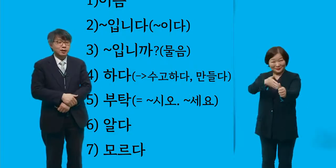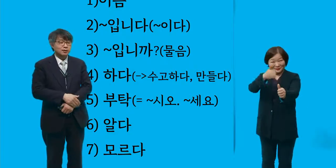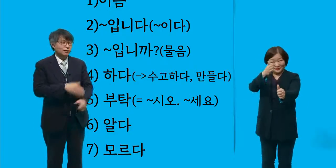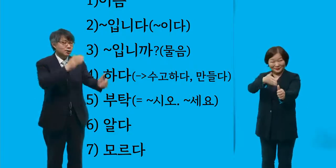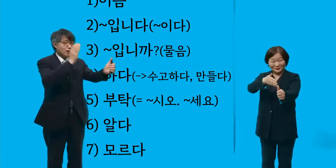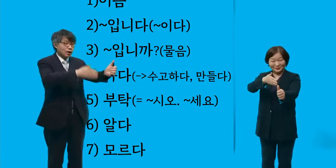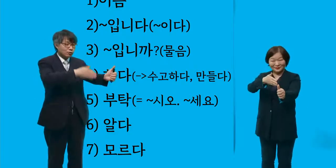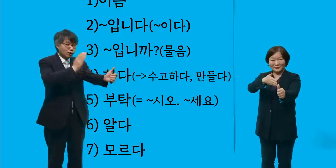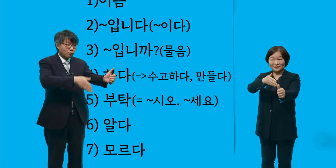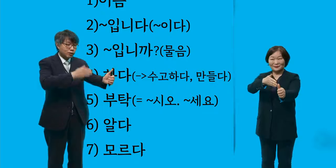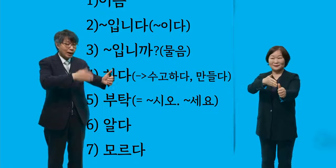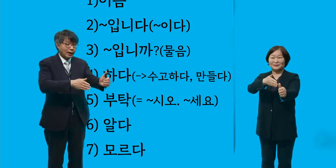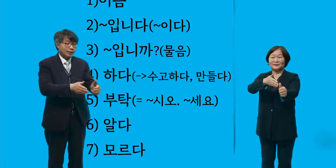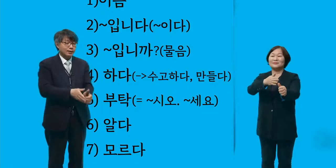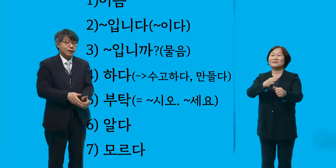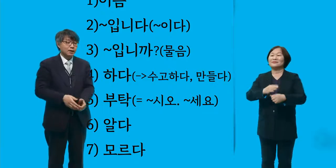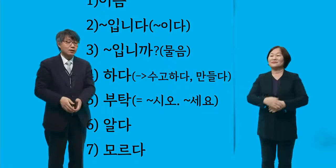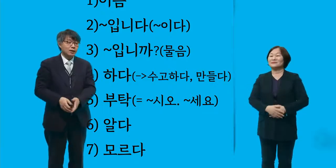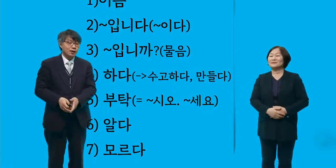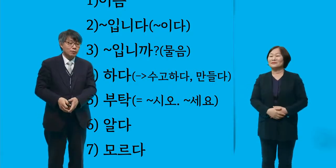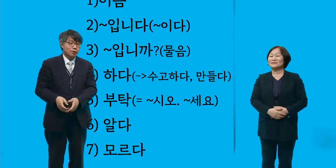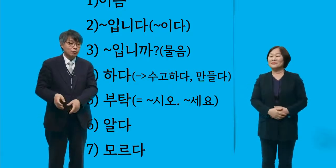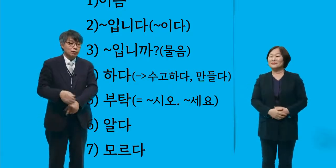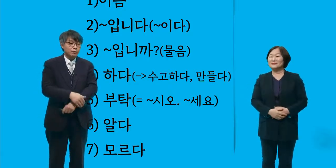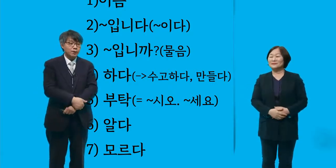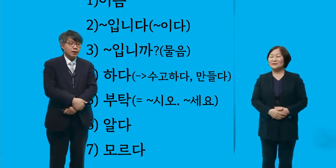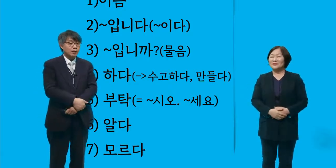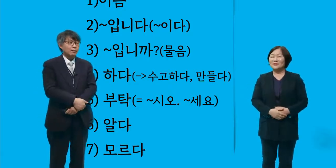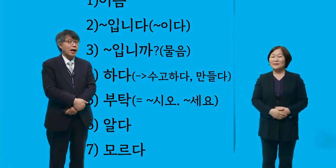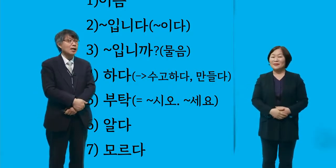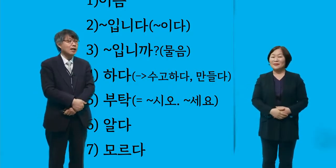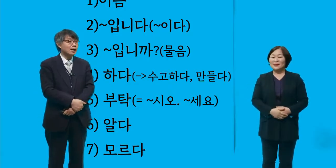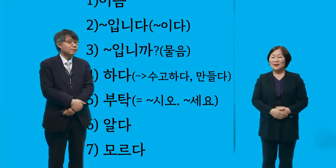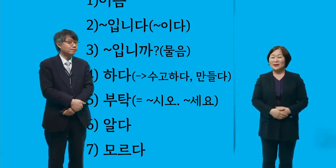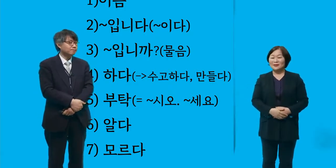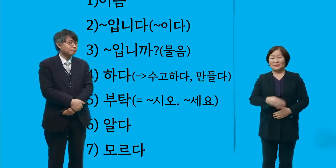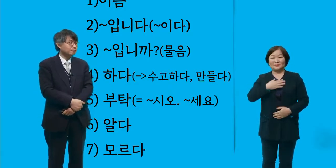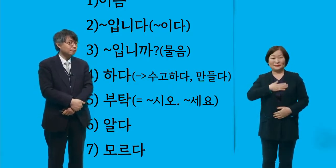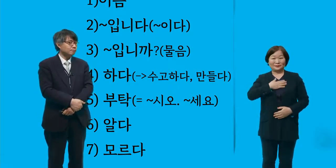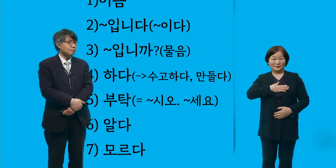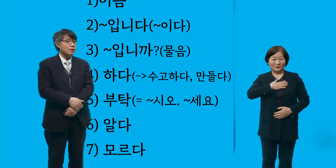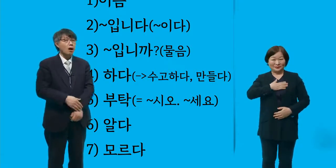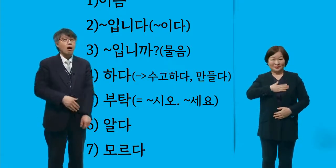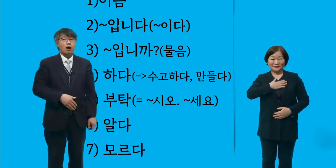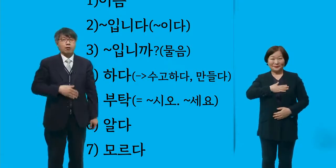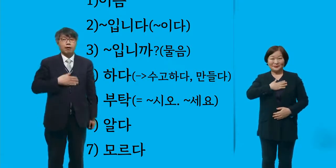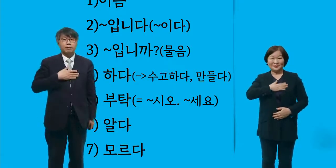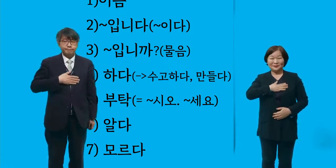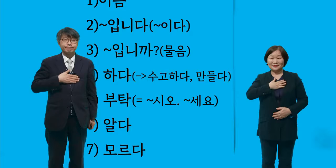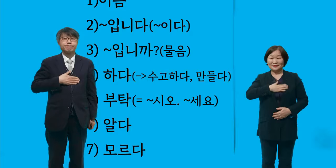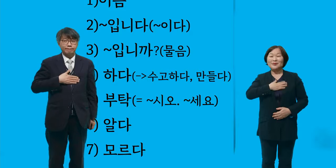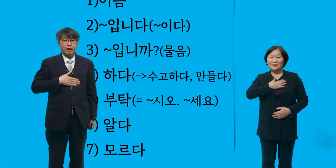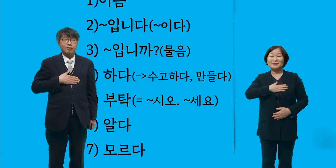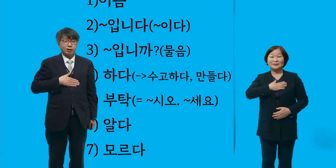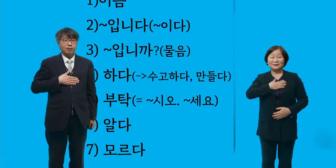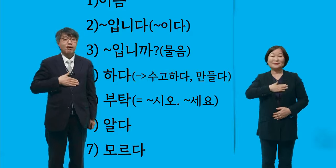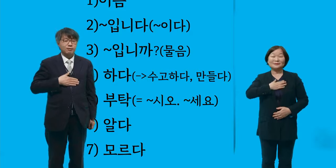그래서 해주세요, 부탁. 네, 이렇게 하시면 되고요. 그다음에 알다. 알아. 알아.